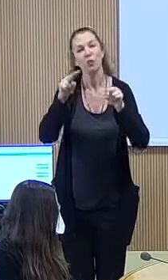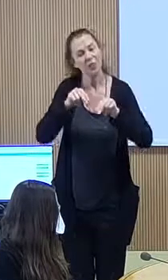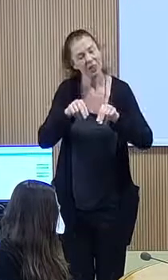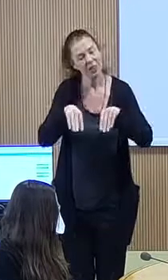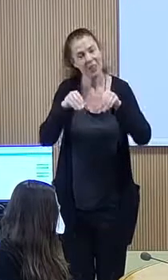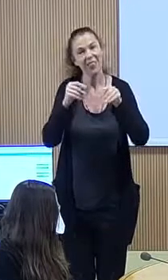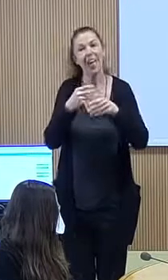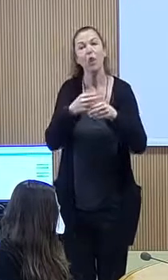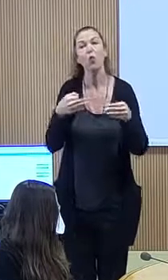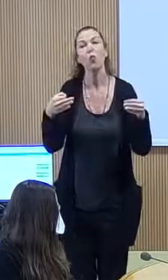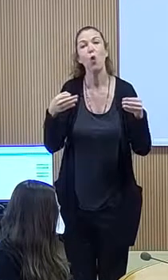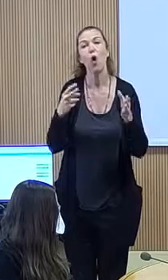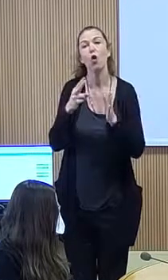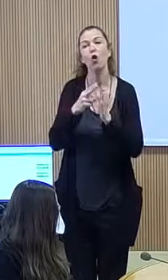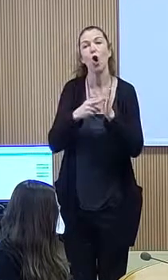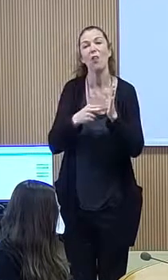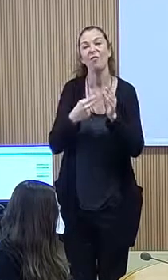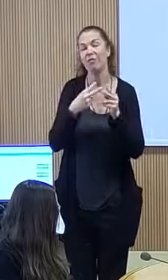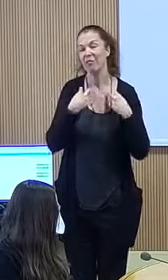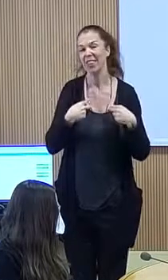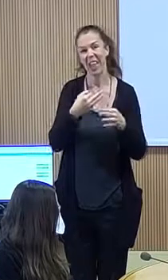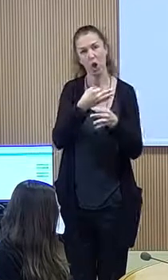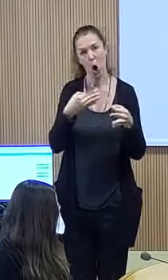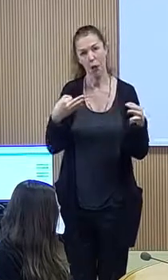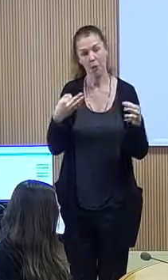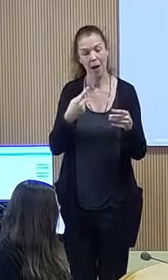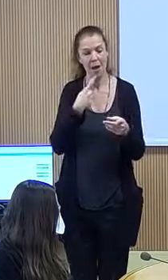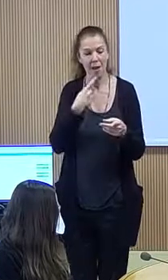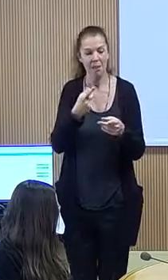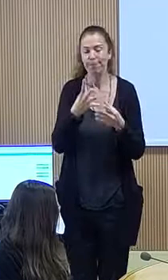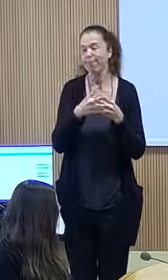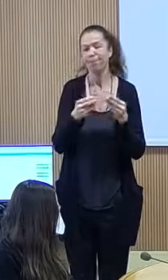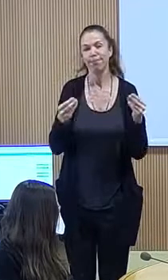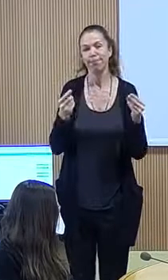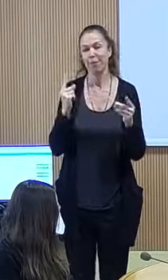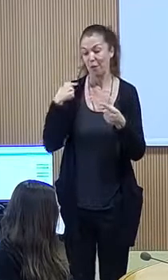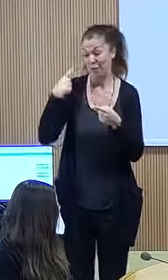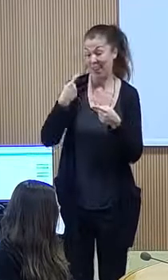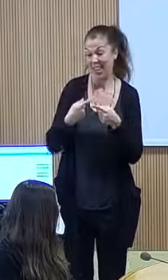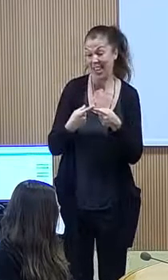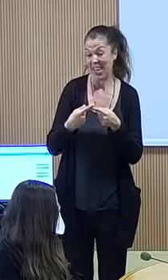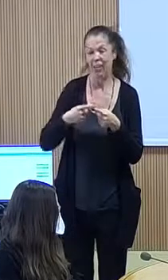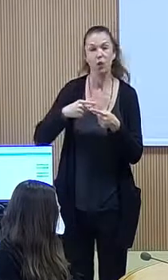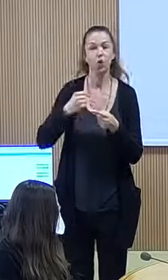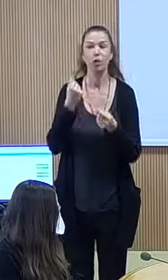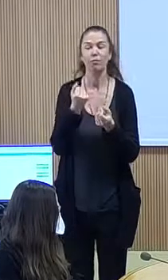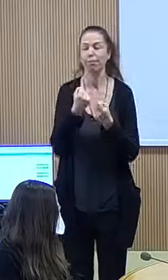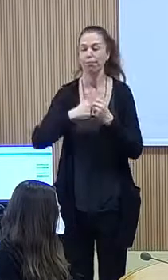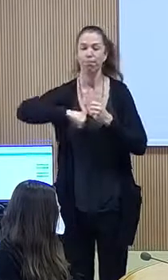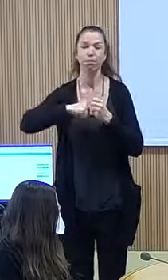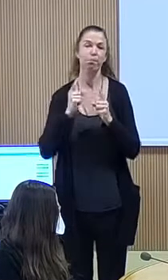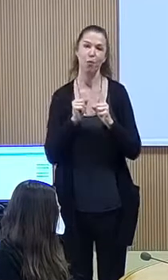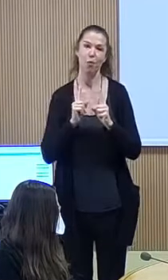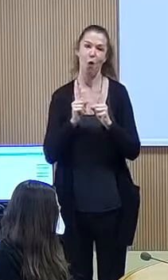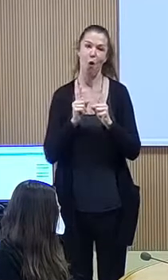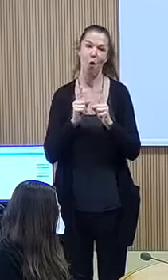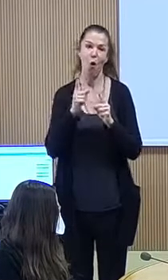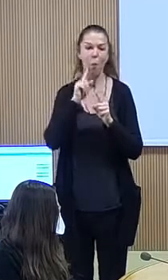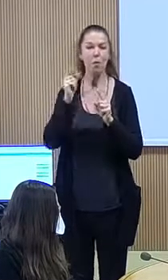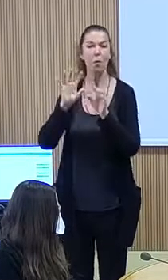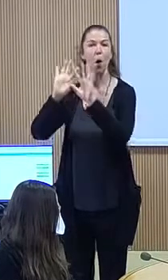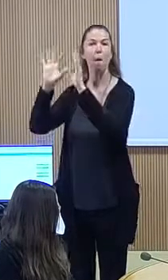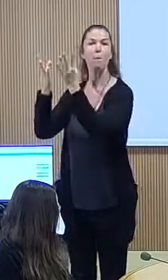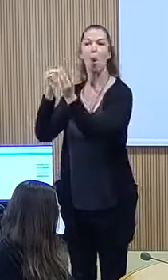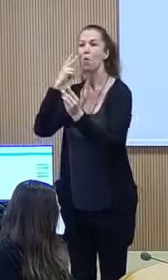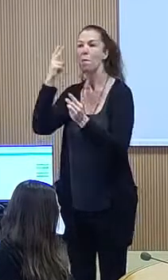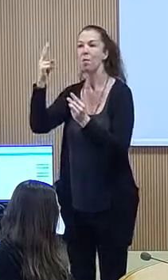non siano veramente vanificati e non ci impongano come abbiamo visto in altre parti del mondo di poi richiudere tra tra qualche mese